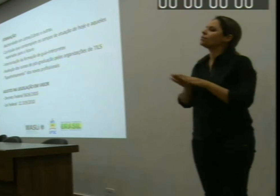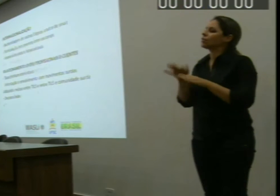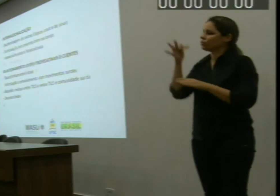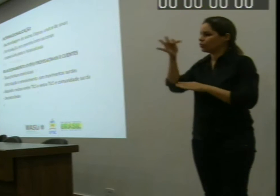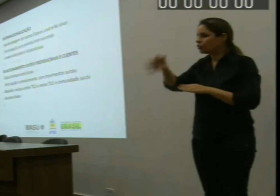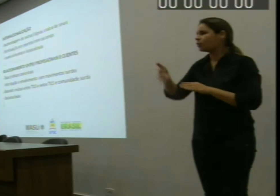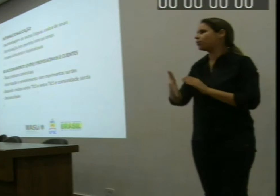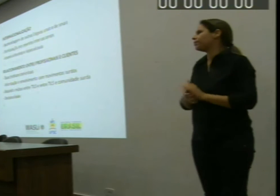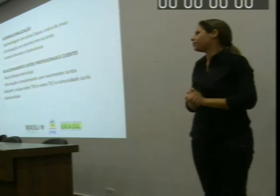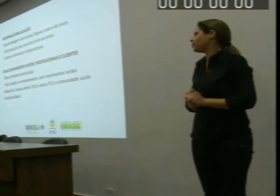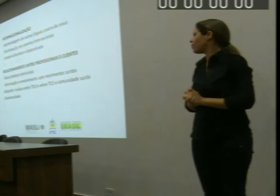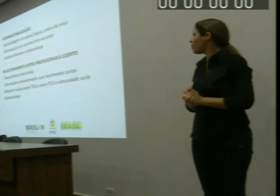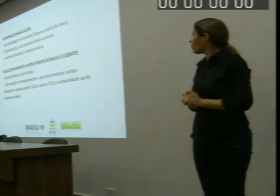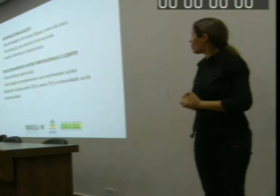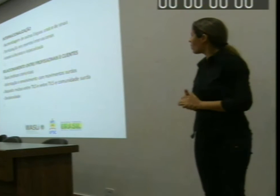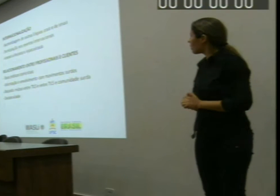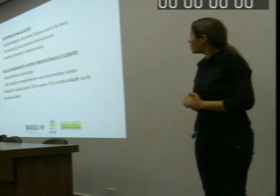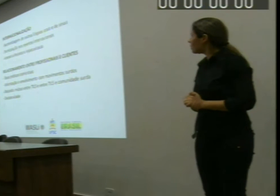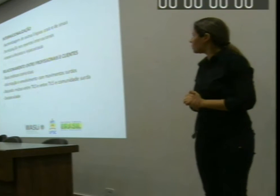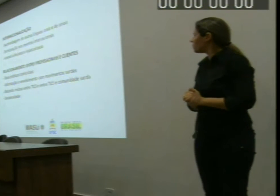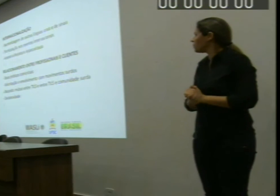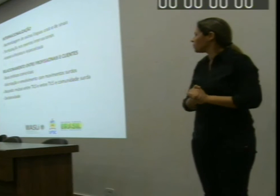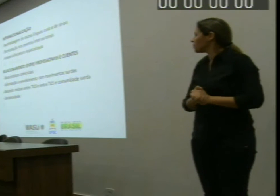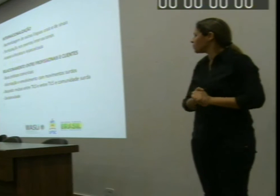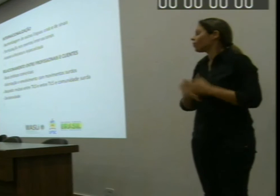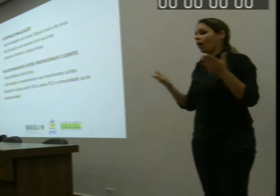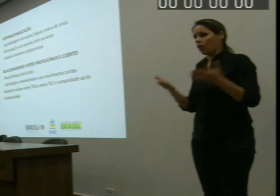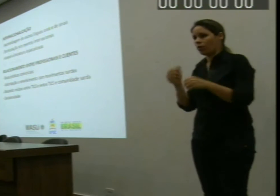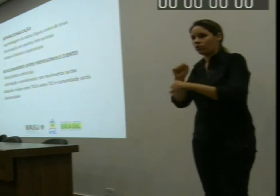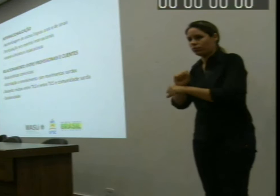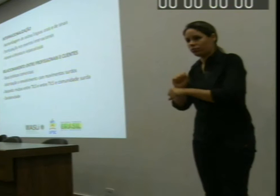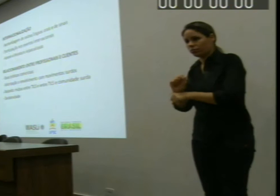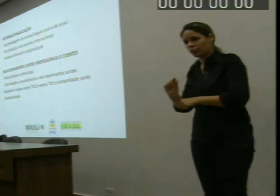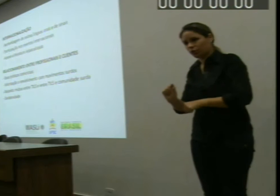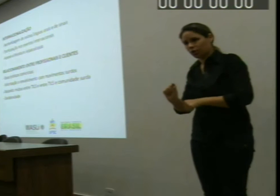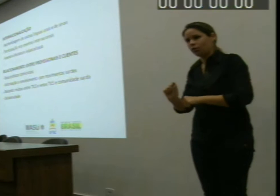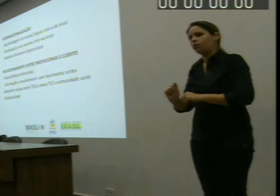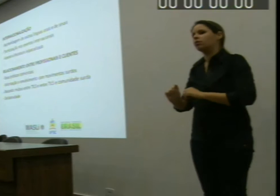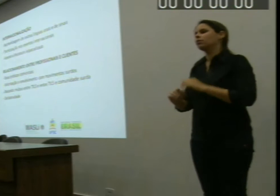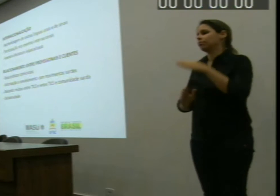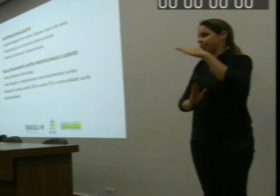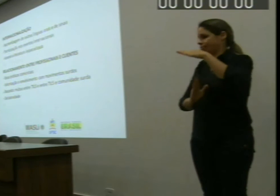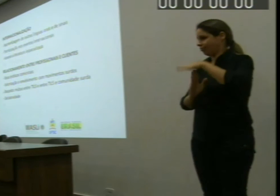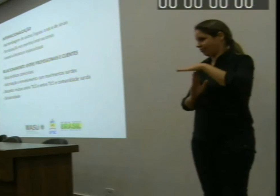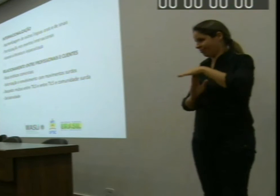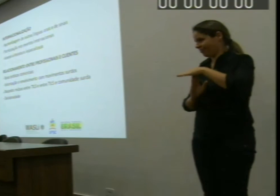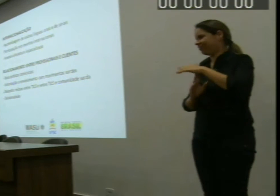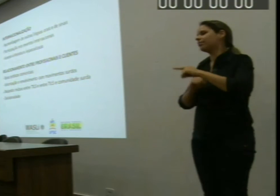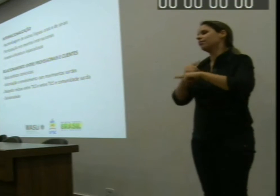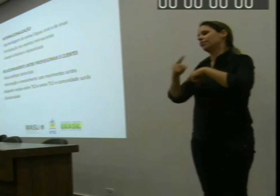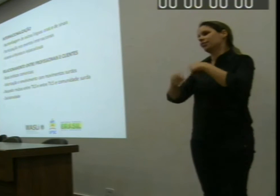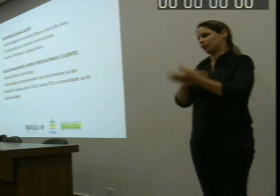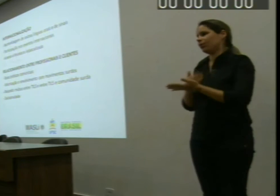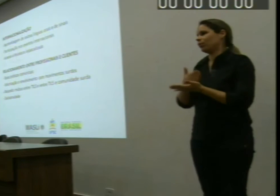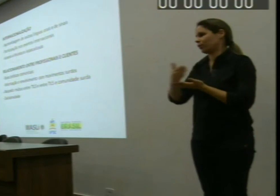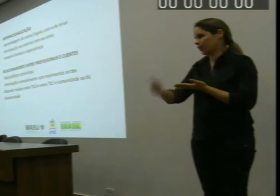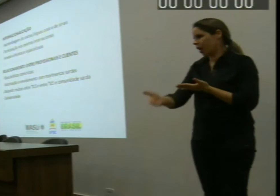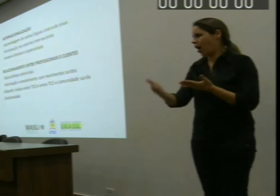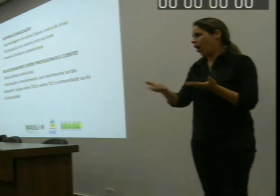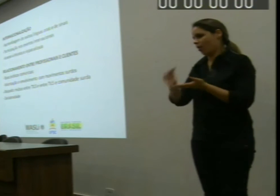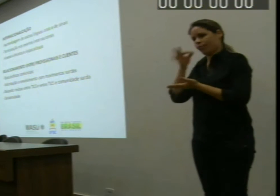eu vou eh eh dar uma pausa aqui né para depois a gente continuar que vai ter um Coffe